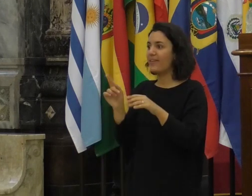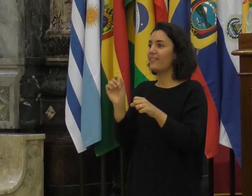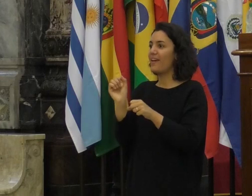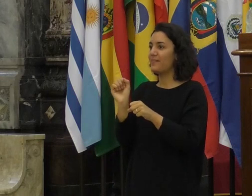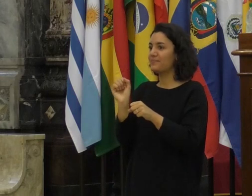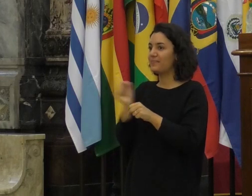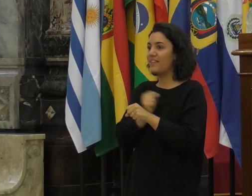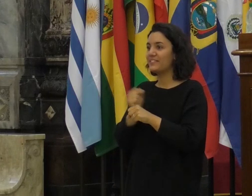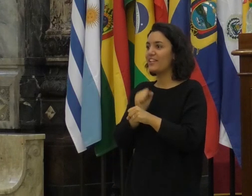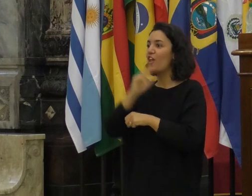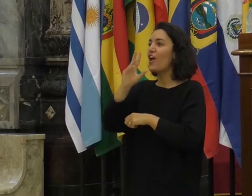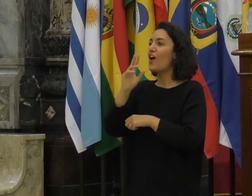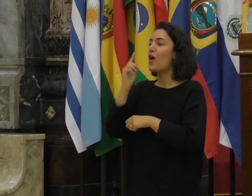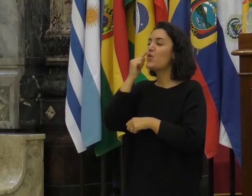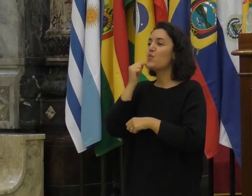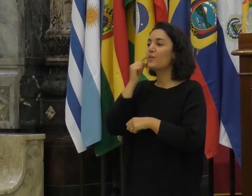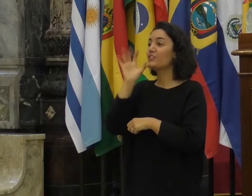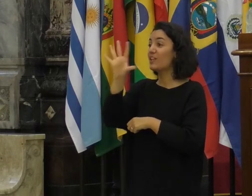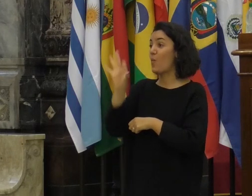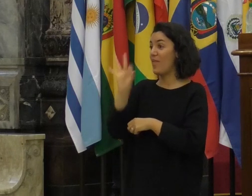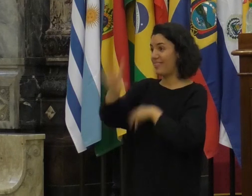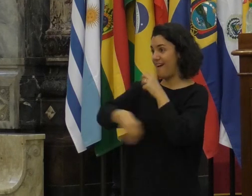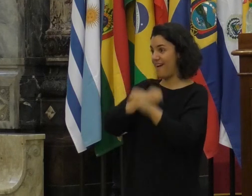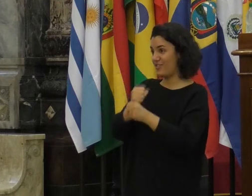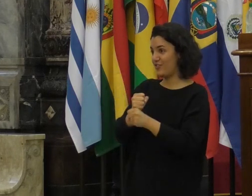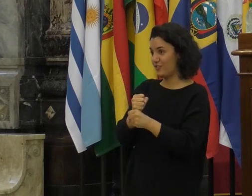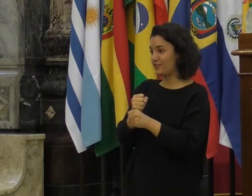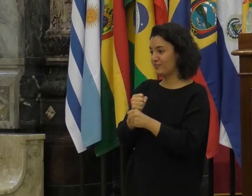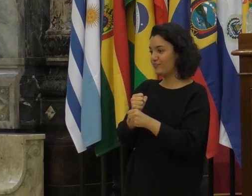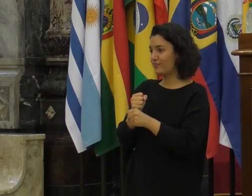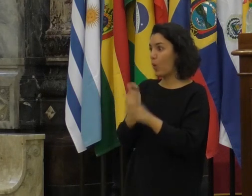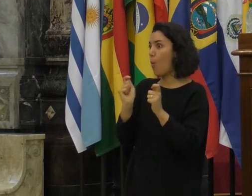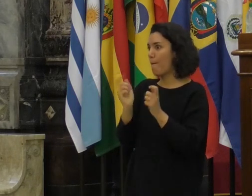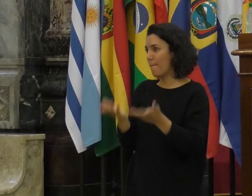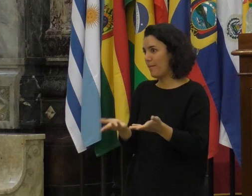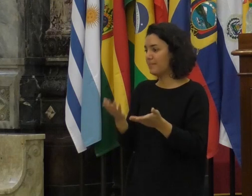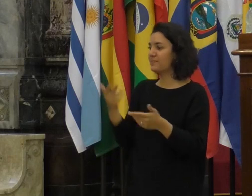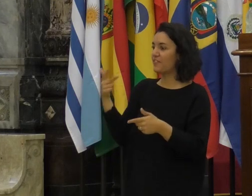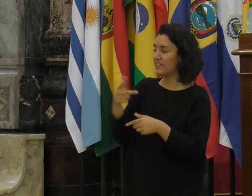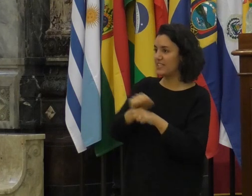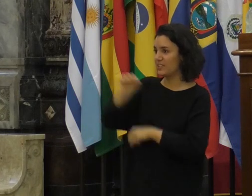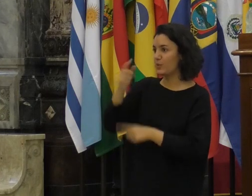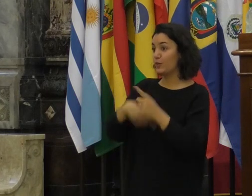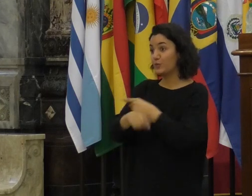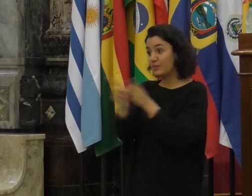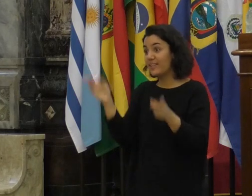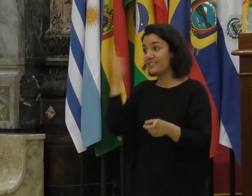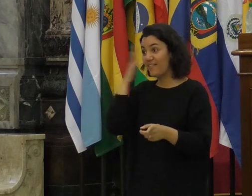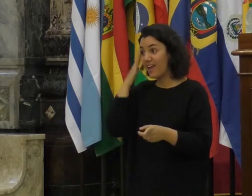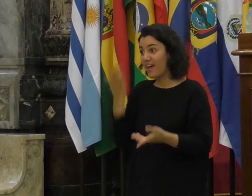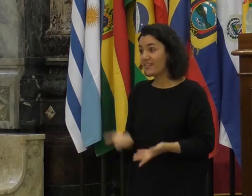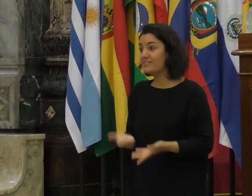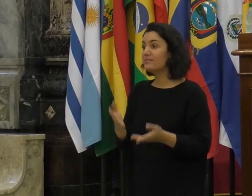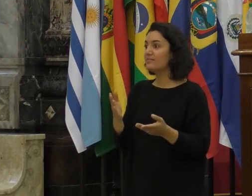50. Se darán ustedes aproximadamente cuenta o a la conciencia de todos